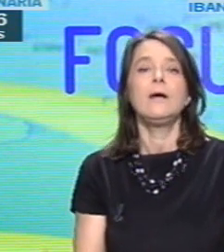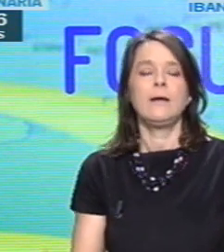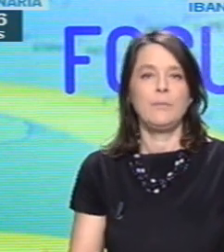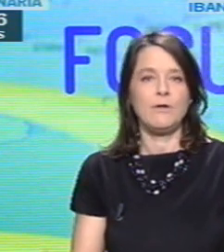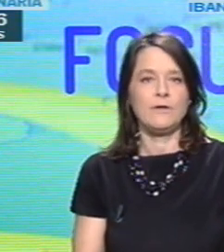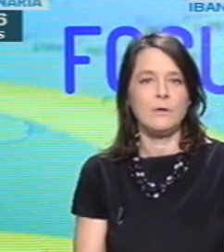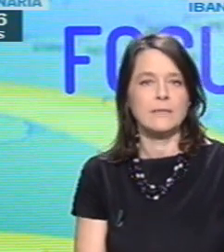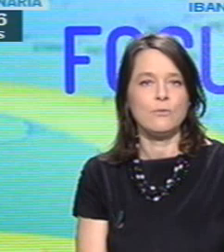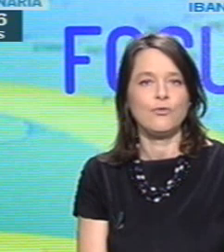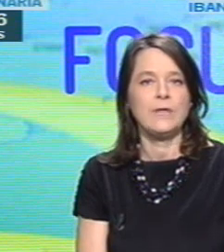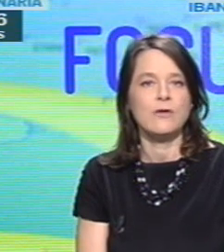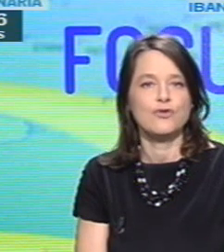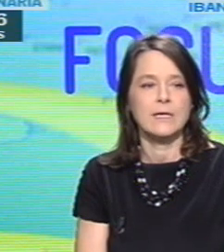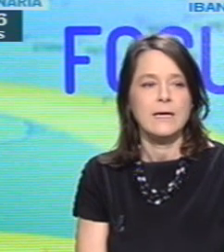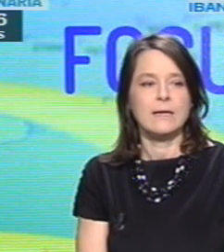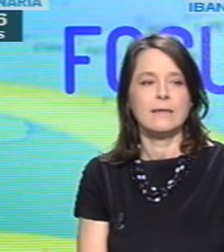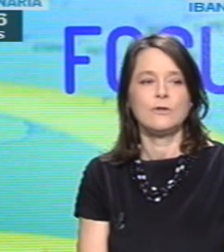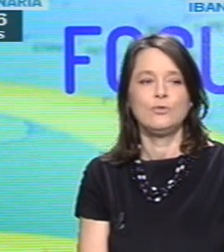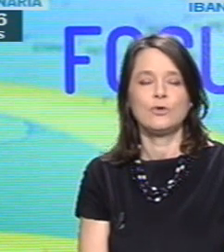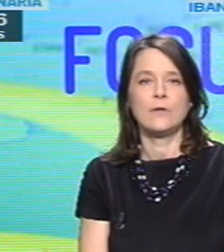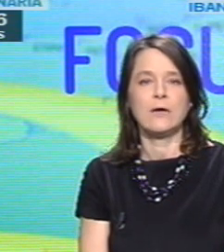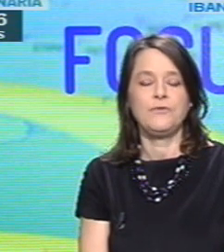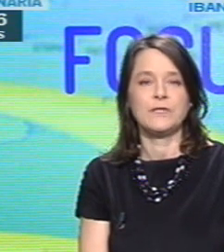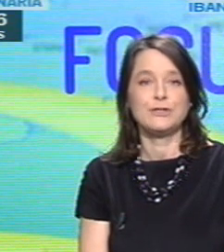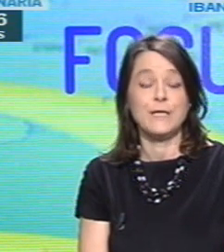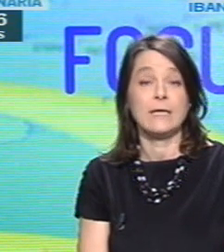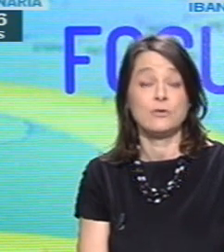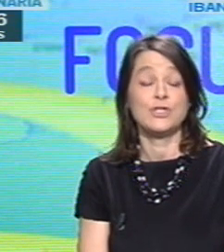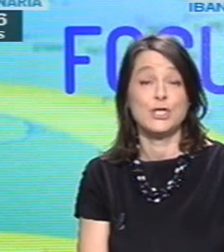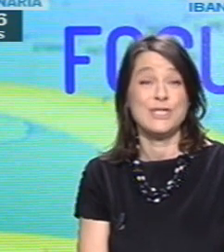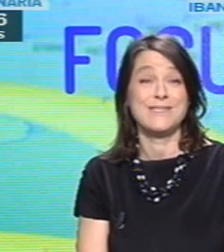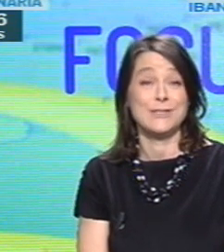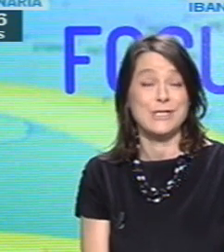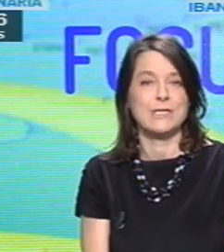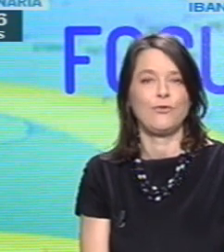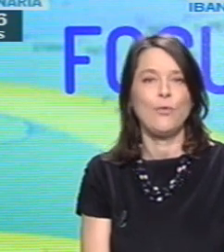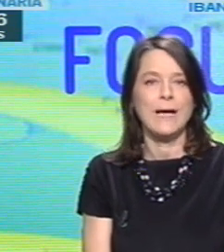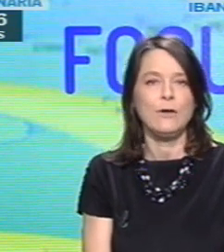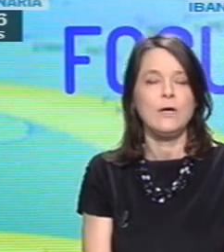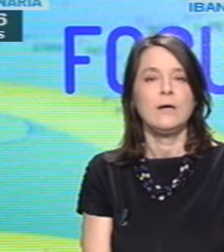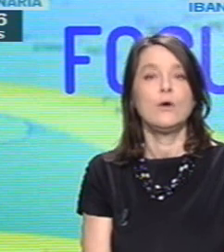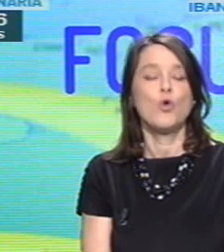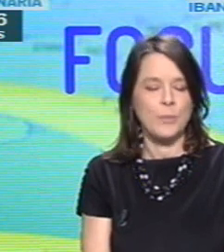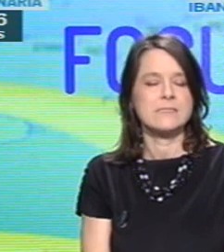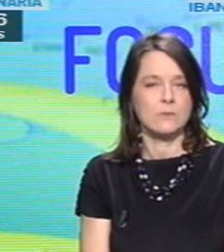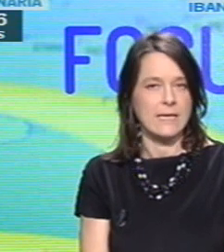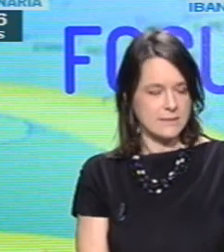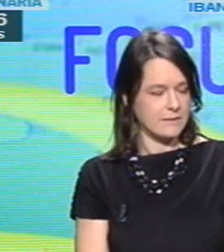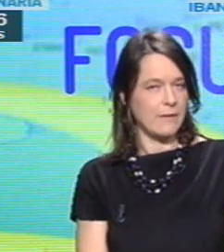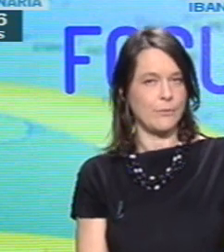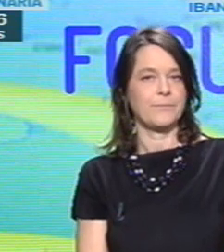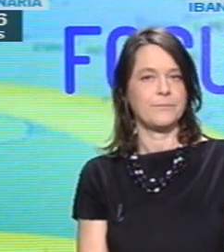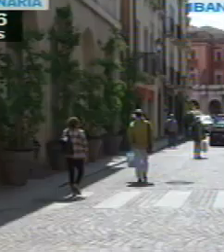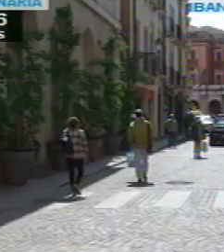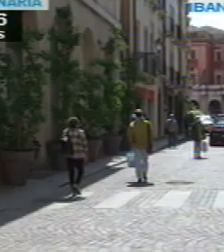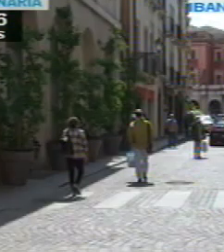ripartiranno, però è vero che da un sondaggio che ha tenuto la Confartigianato si registra già adesso un calo occupazionale.